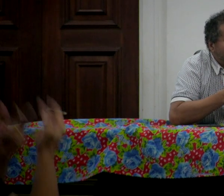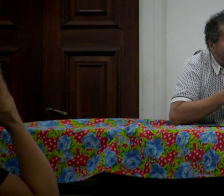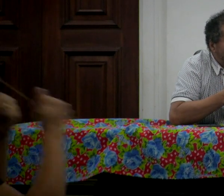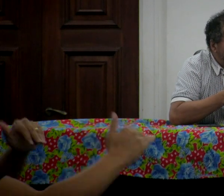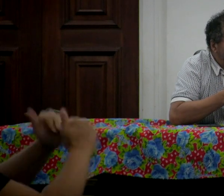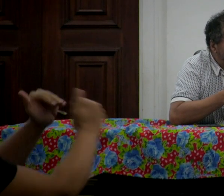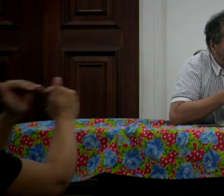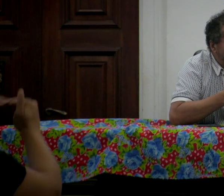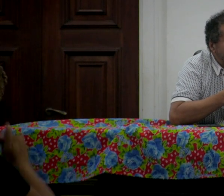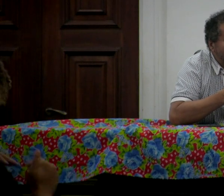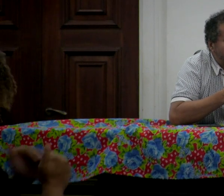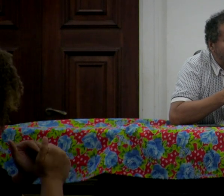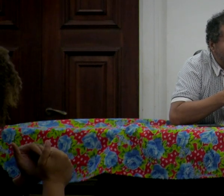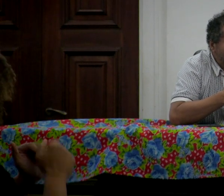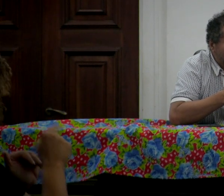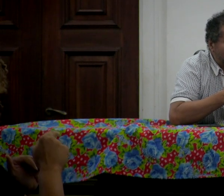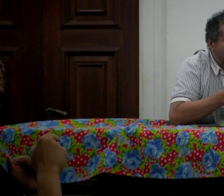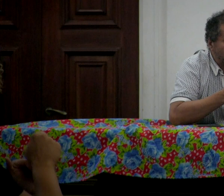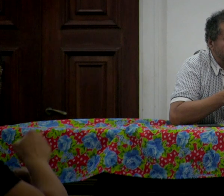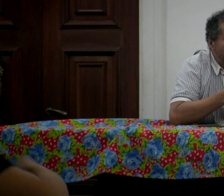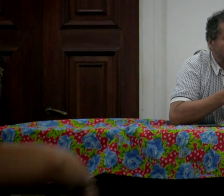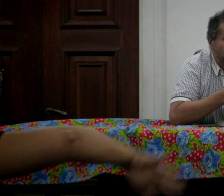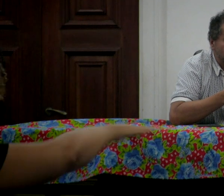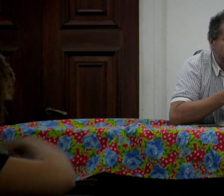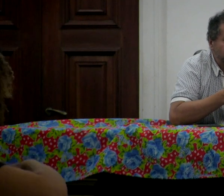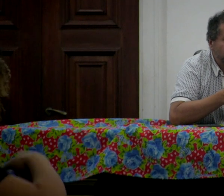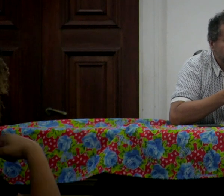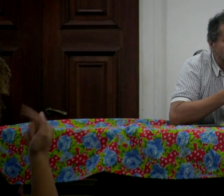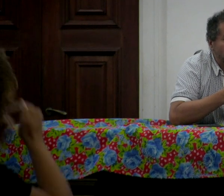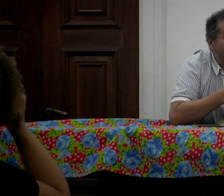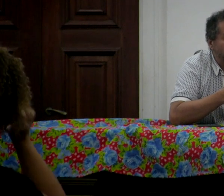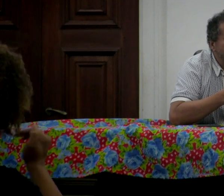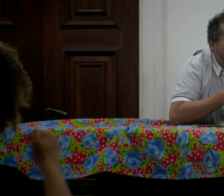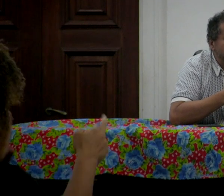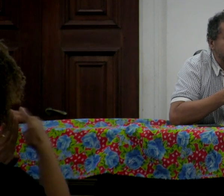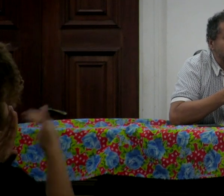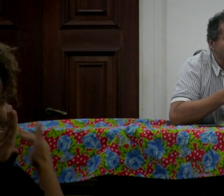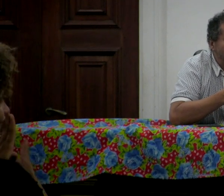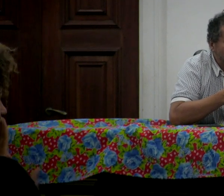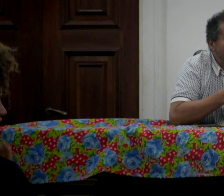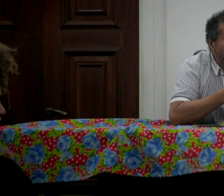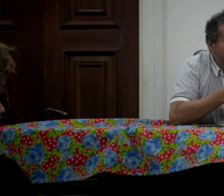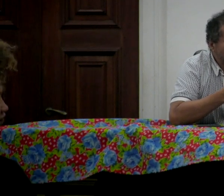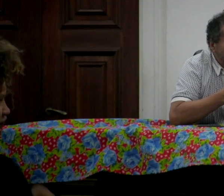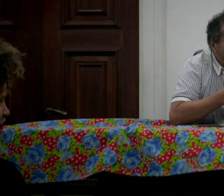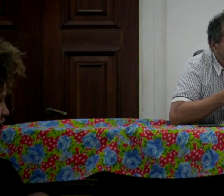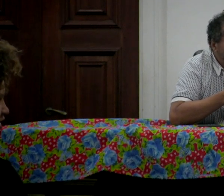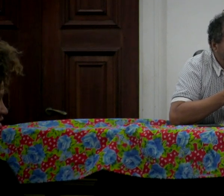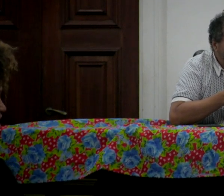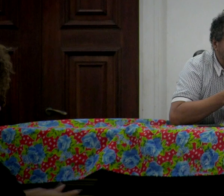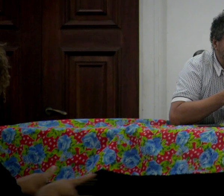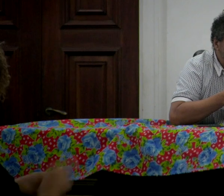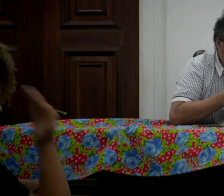es hegemónico porque nos impone la forma como debemos vivir, cómo debemos entender el mundo. Y precisamente